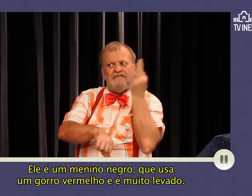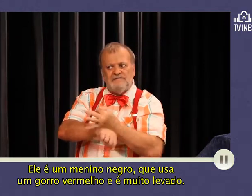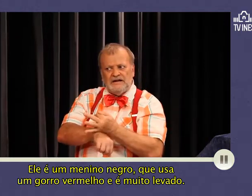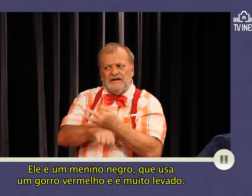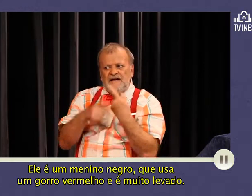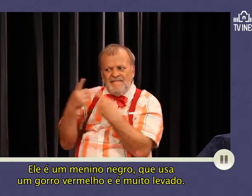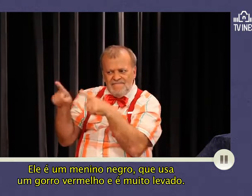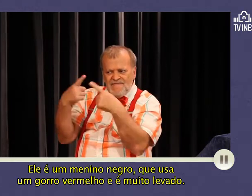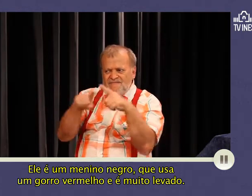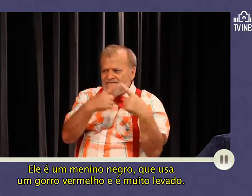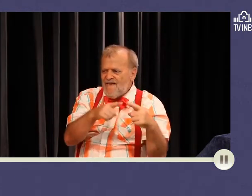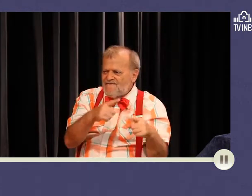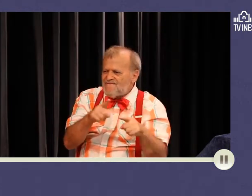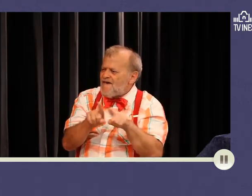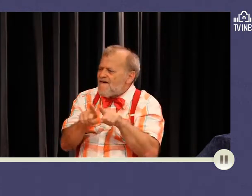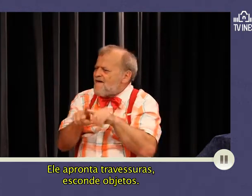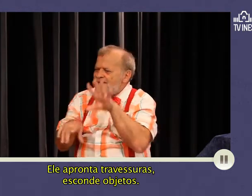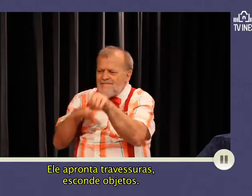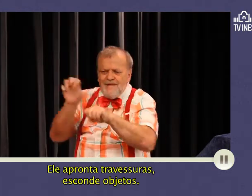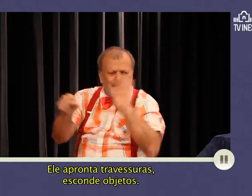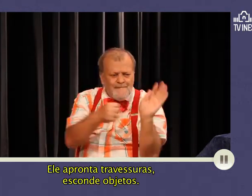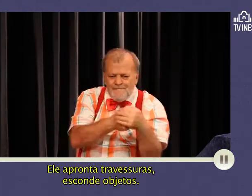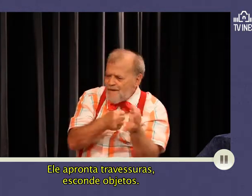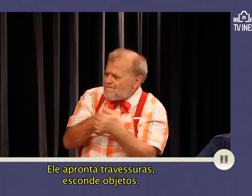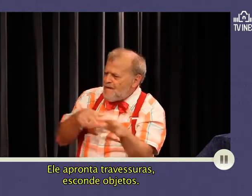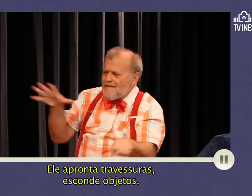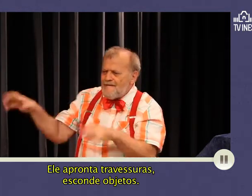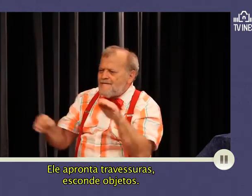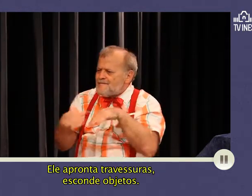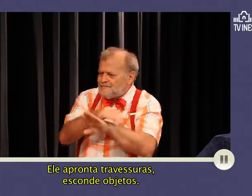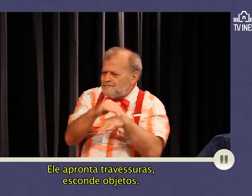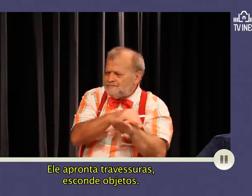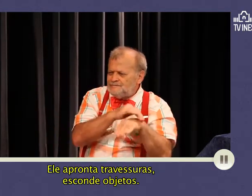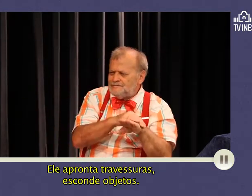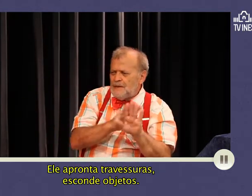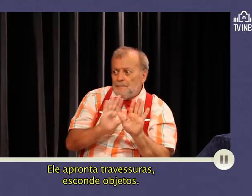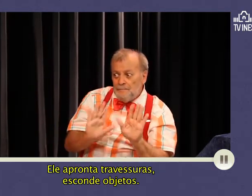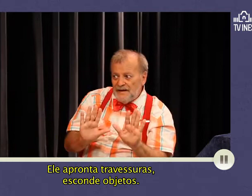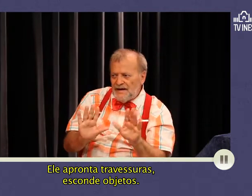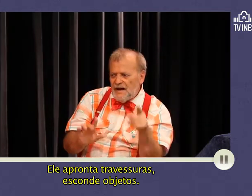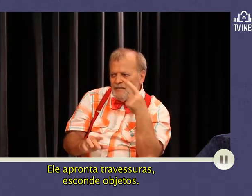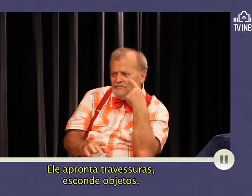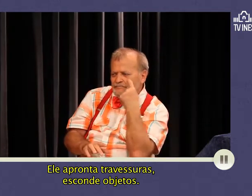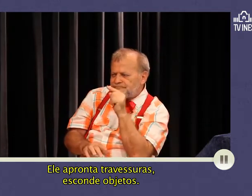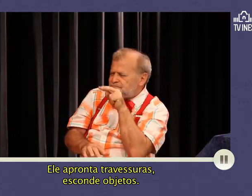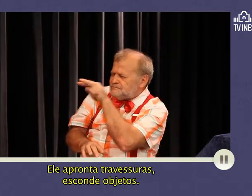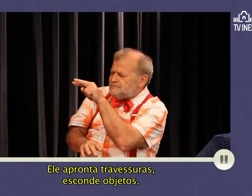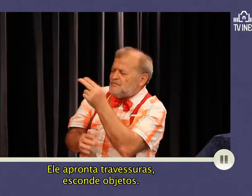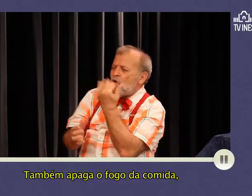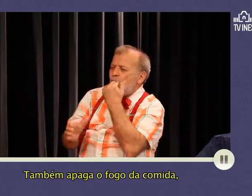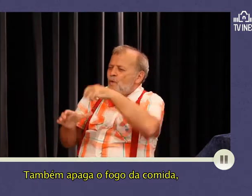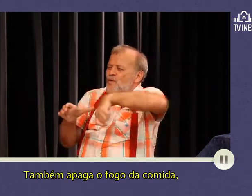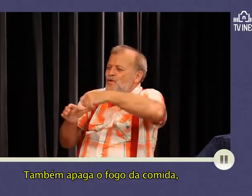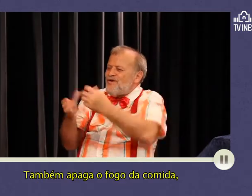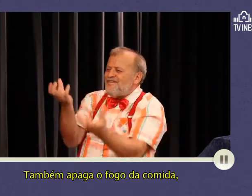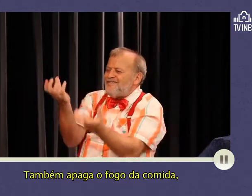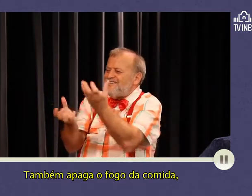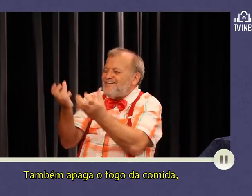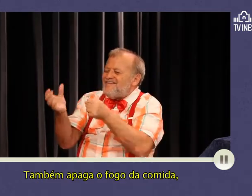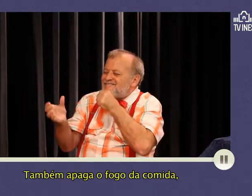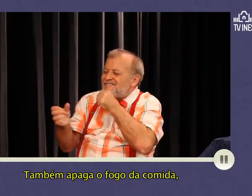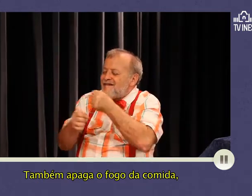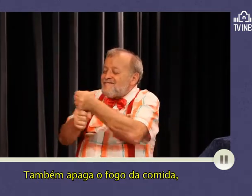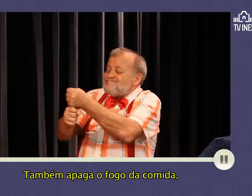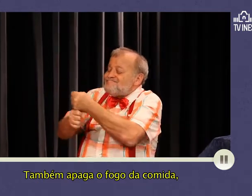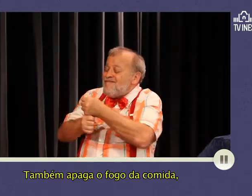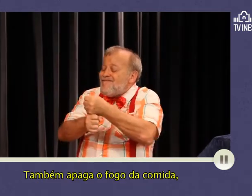e é muito levado. Ele apronta travessuras, esconde objetos, também